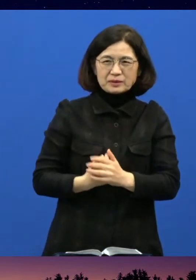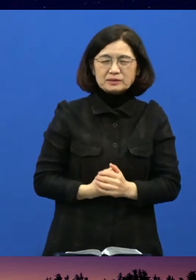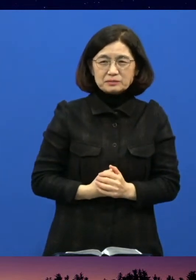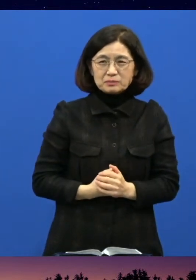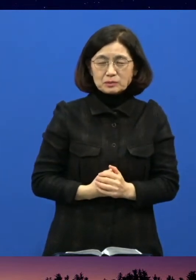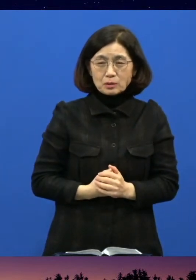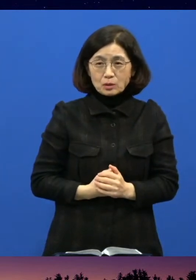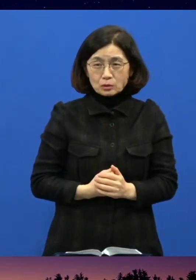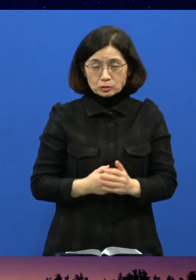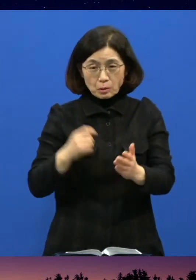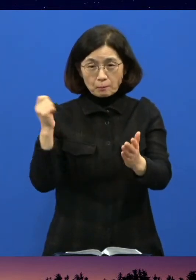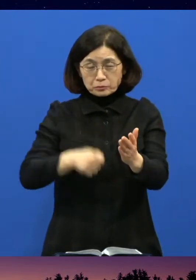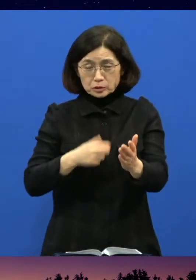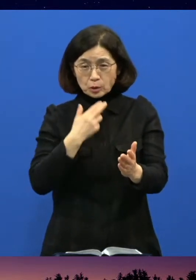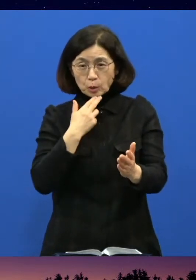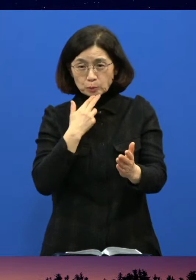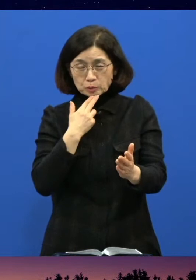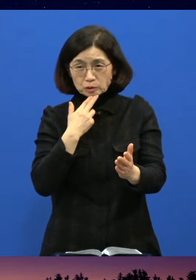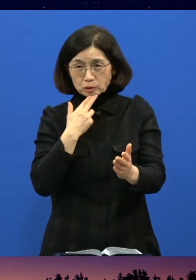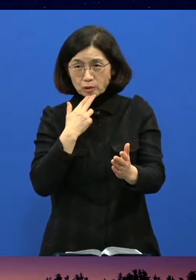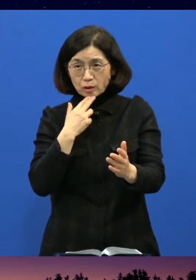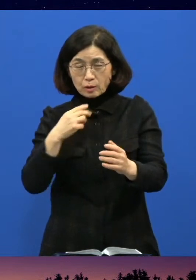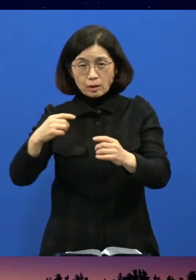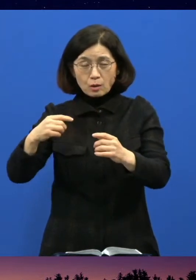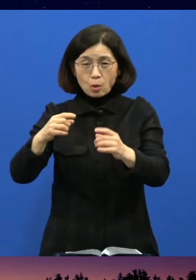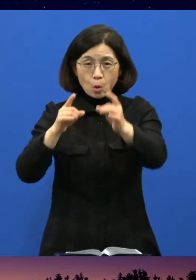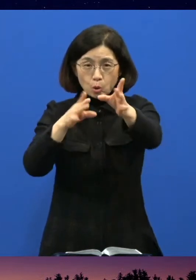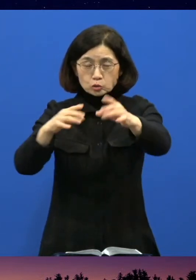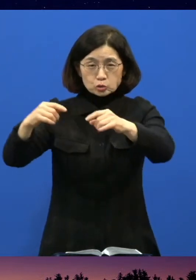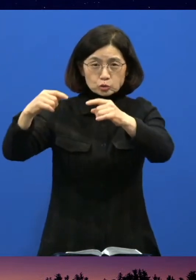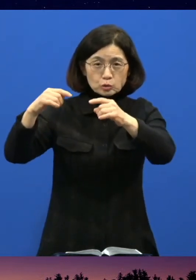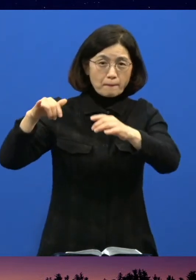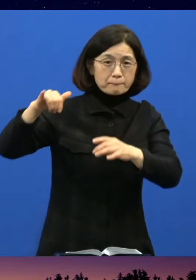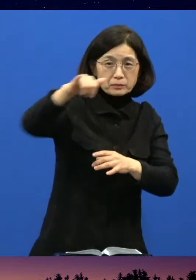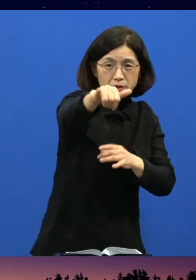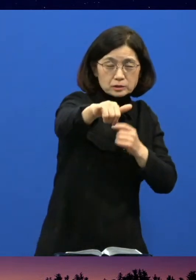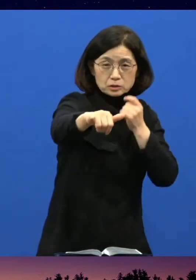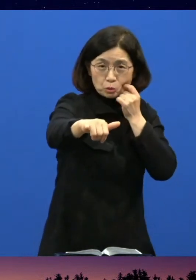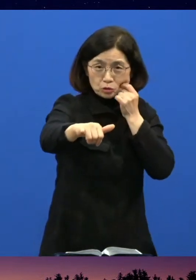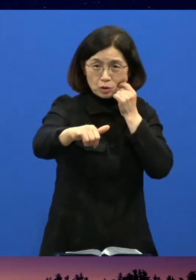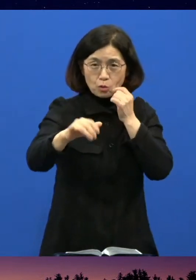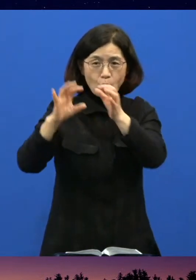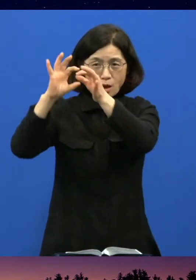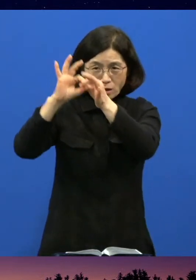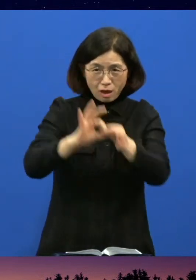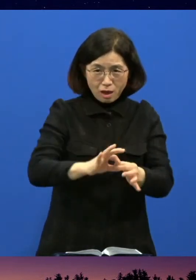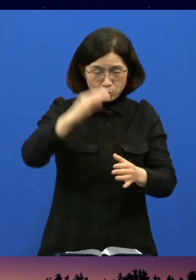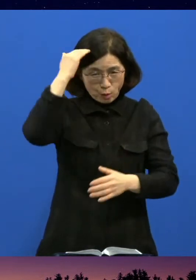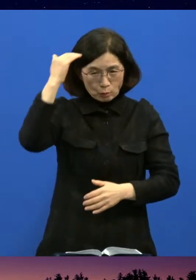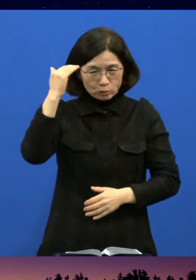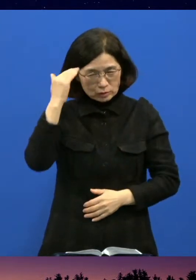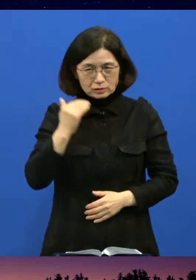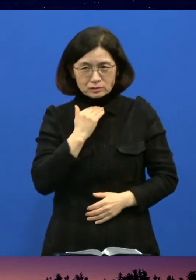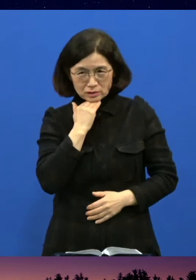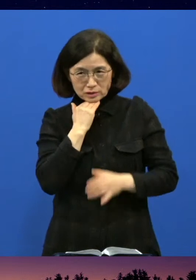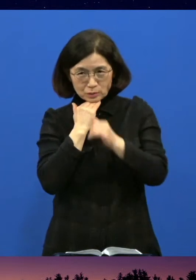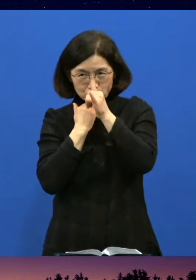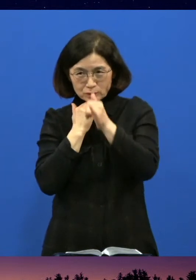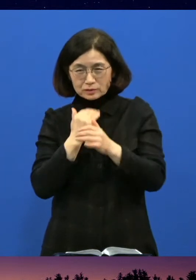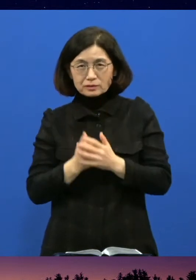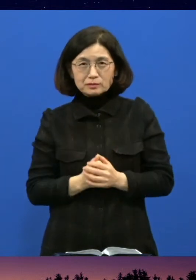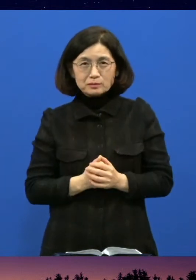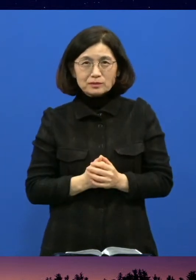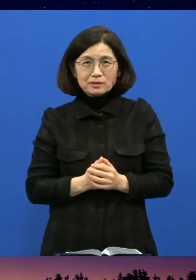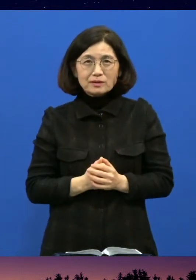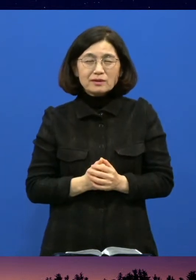나중에 이제 그 저희 집에 우리 어떤 교인이 그 가가지고 제 냉장고 안에 그 있는 거 다